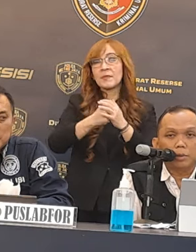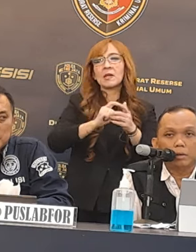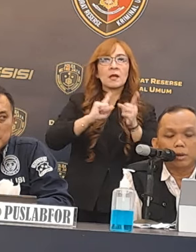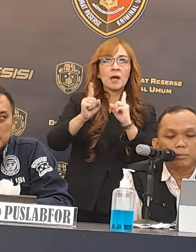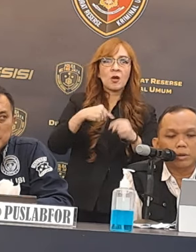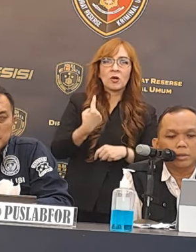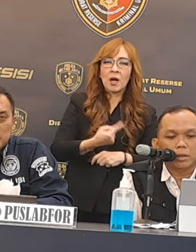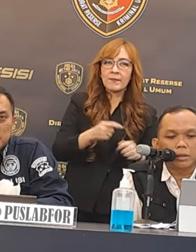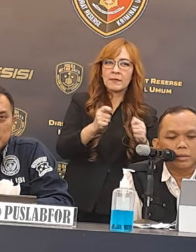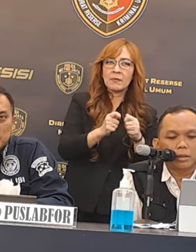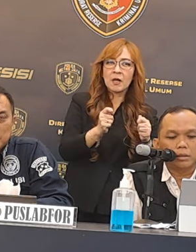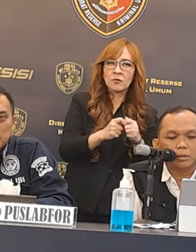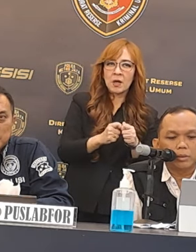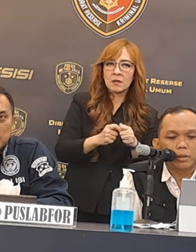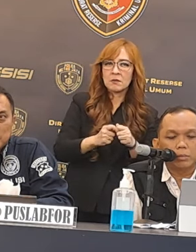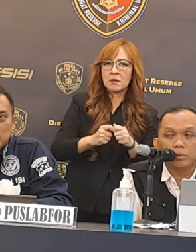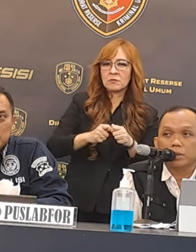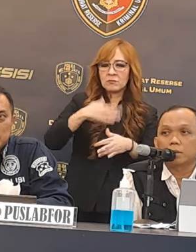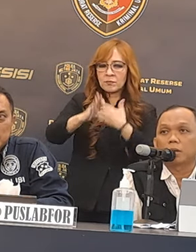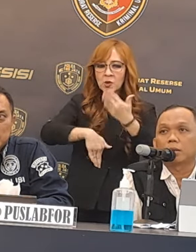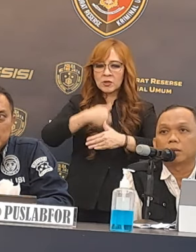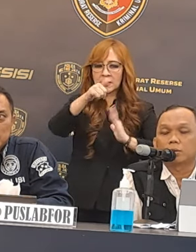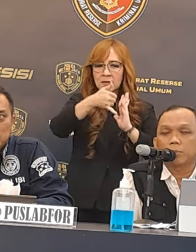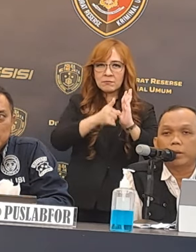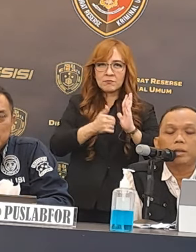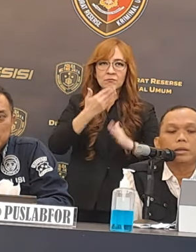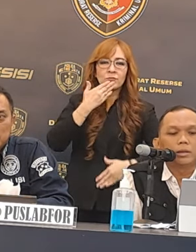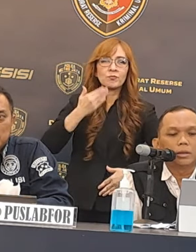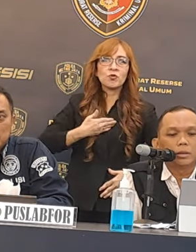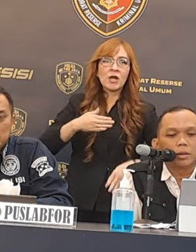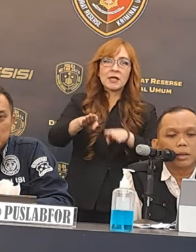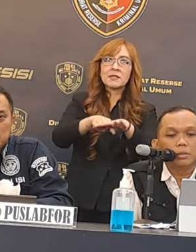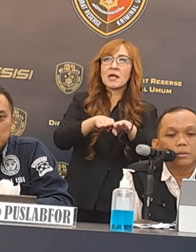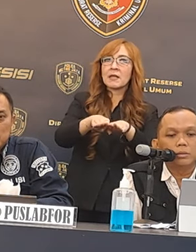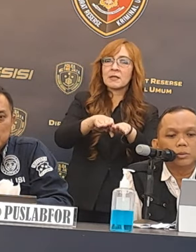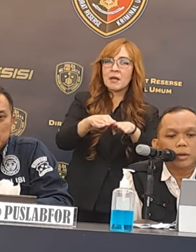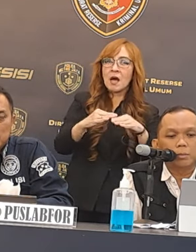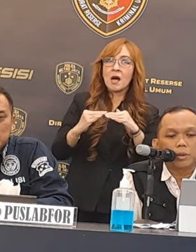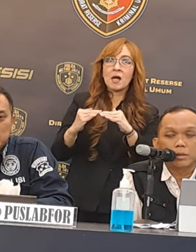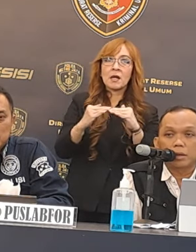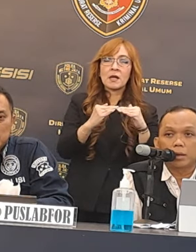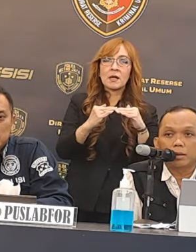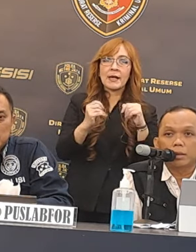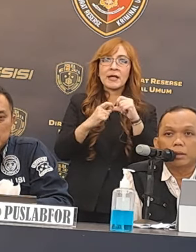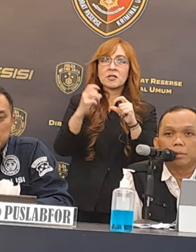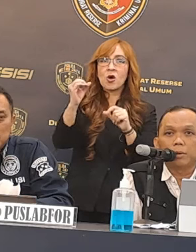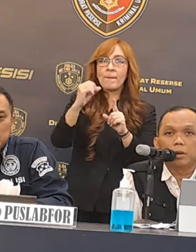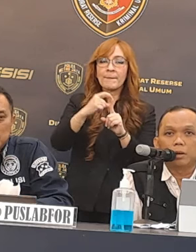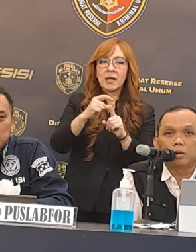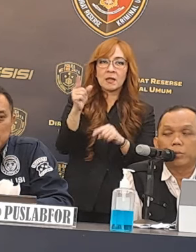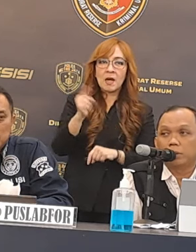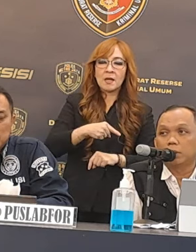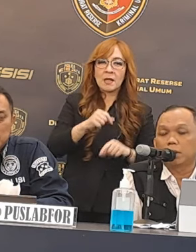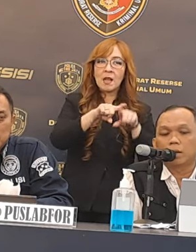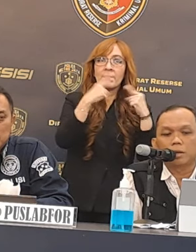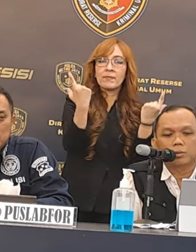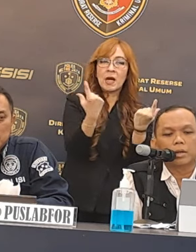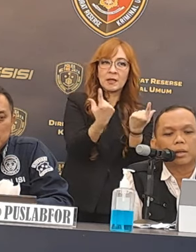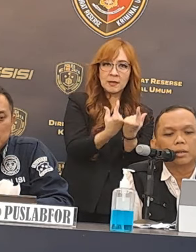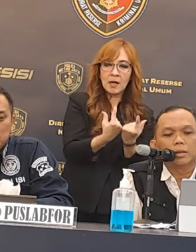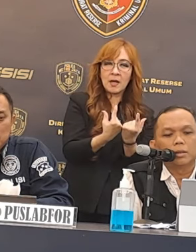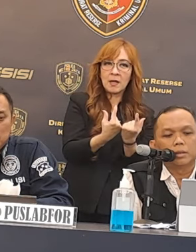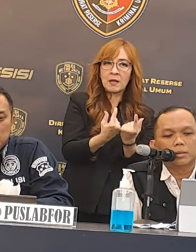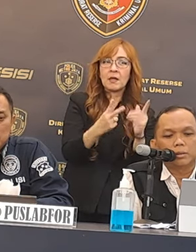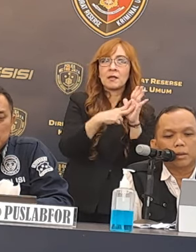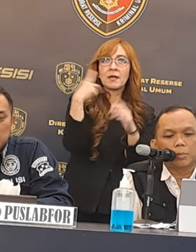kami dalam melakukan proses analisa tentunya mempunyai standar SOP dan juga berstandar dari lembaga Komite Akreditasi